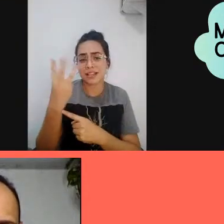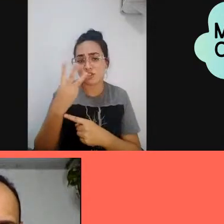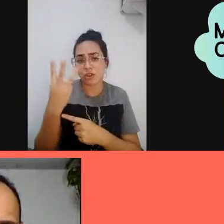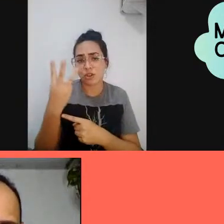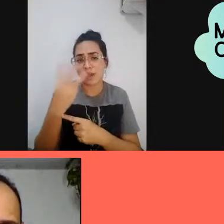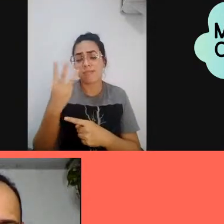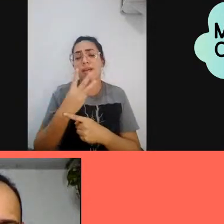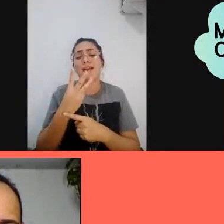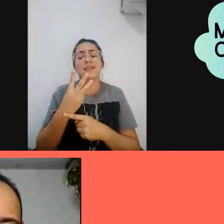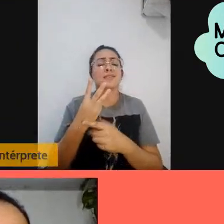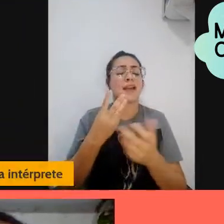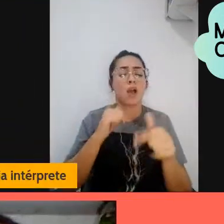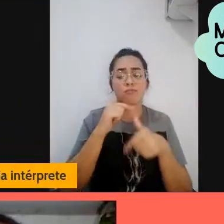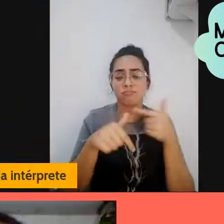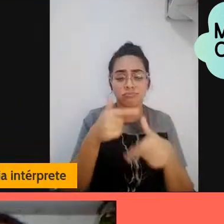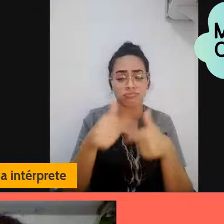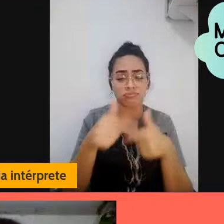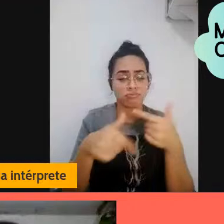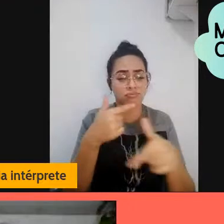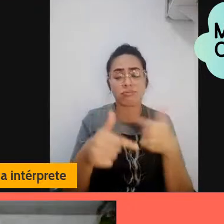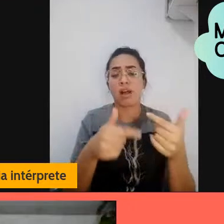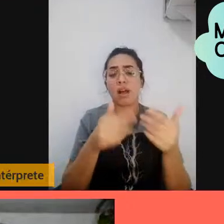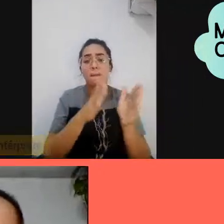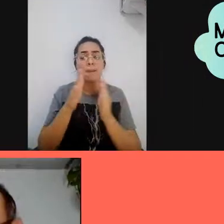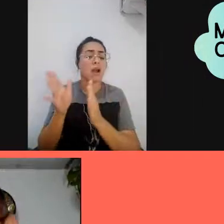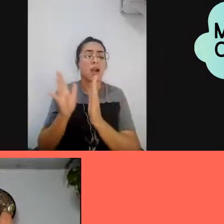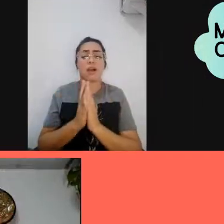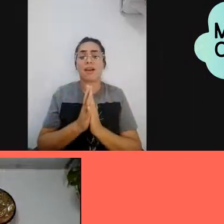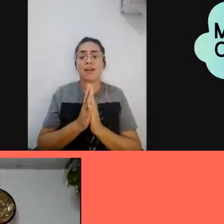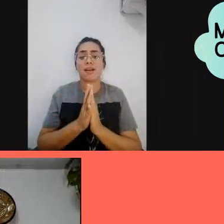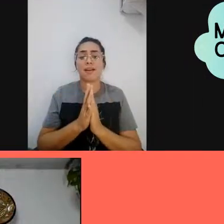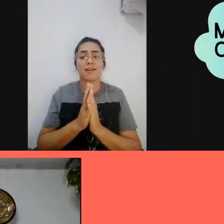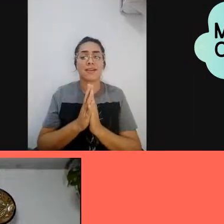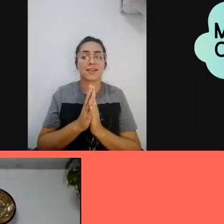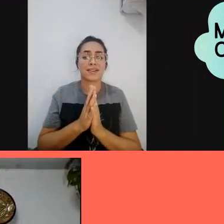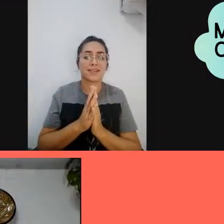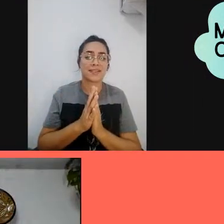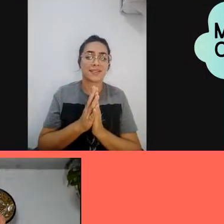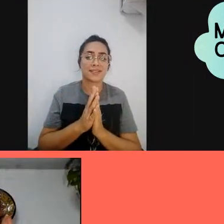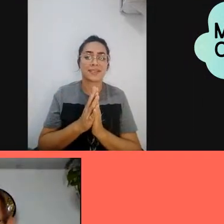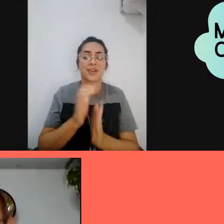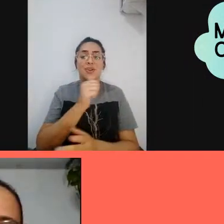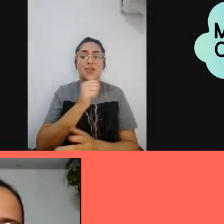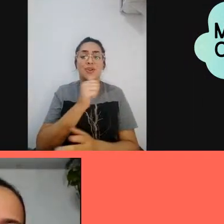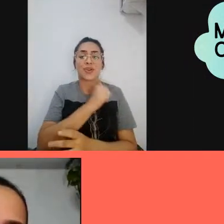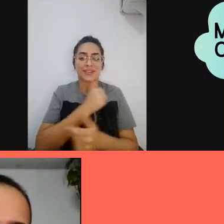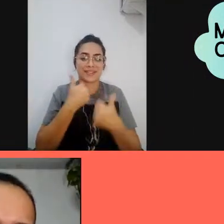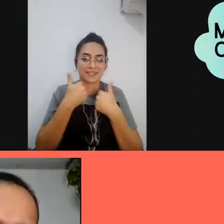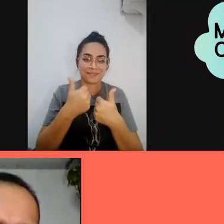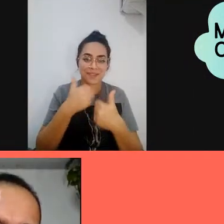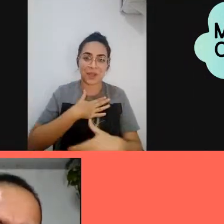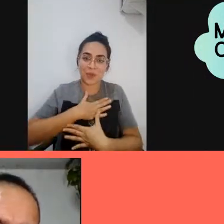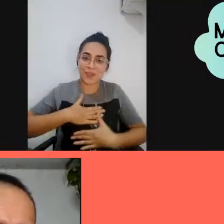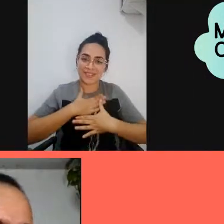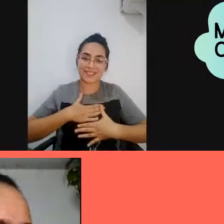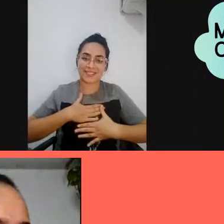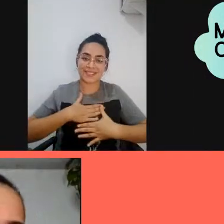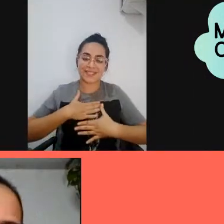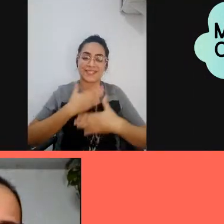terceira jornada de trabalho, e tem muitos elogios aqui, professor, de seus ex-alunos também, aqui no